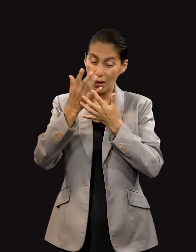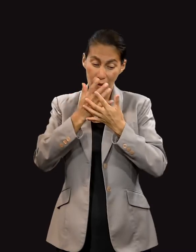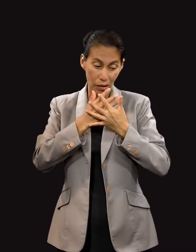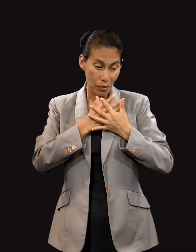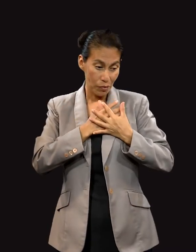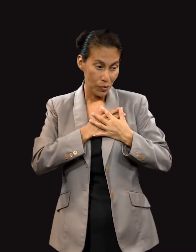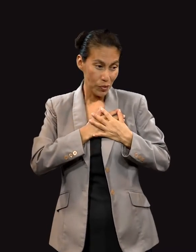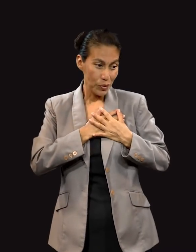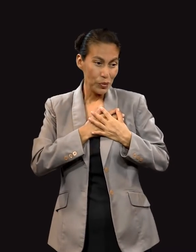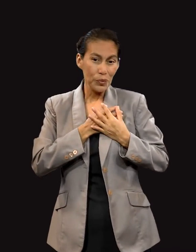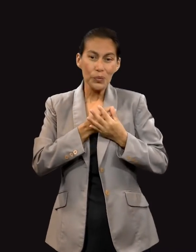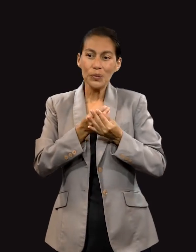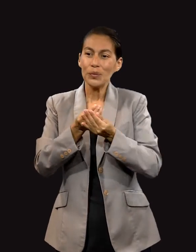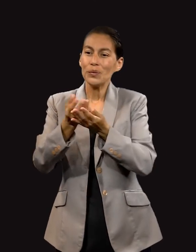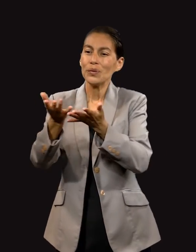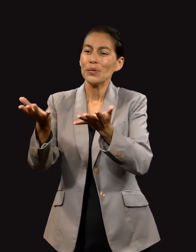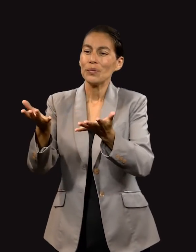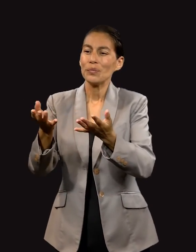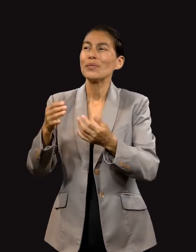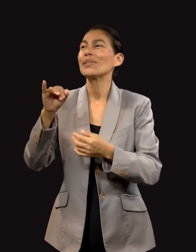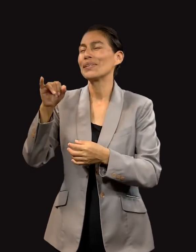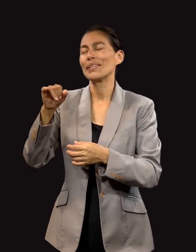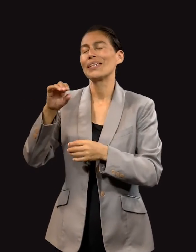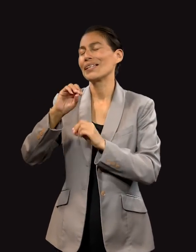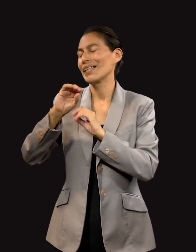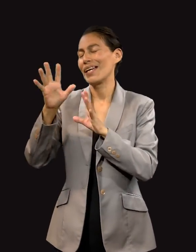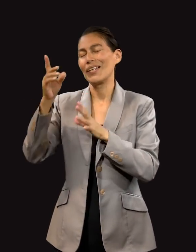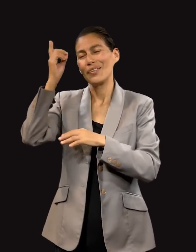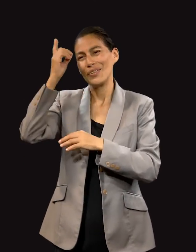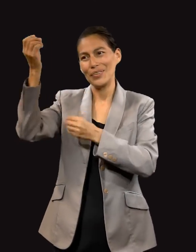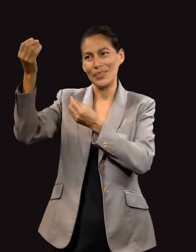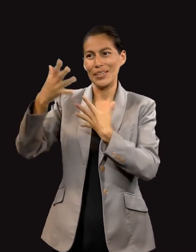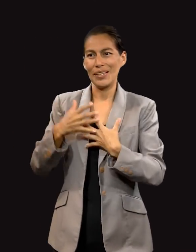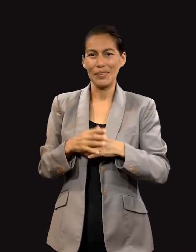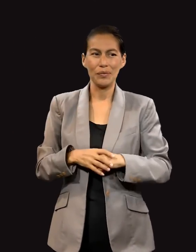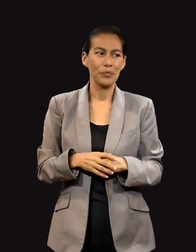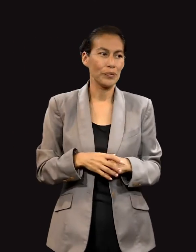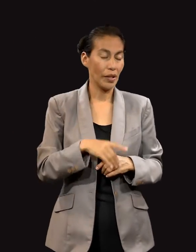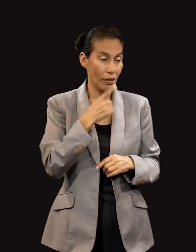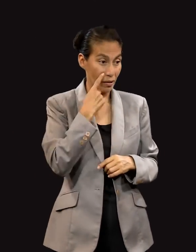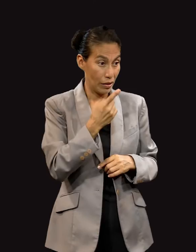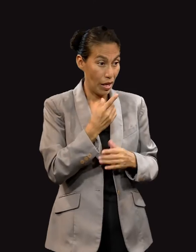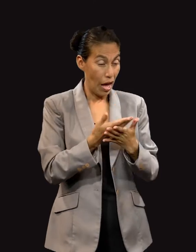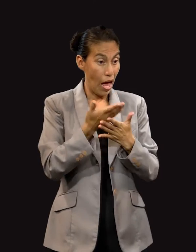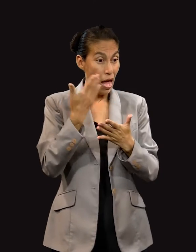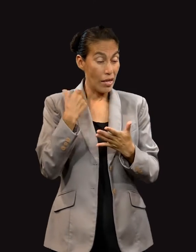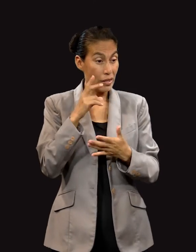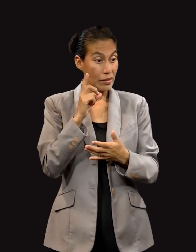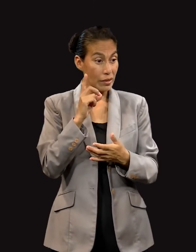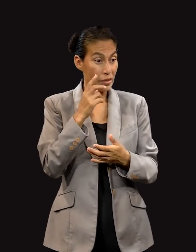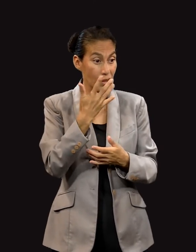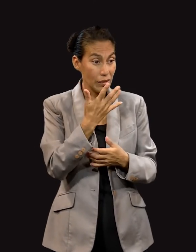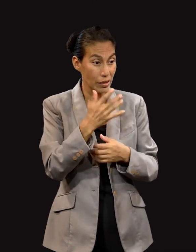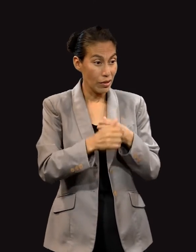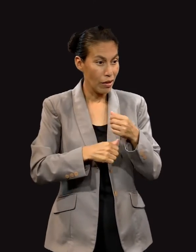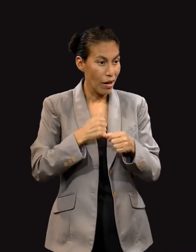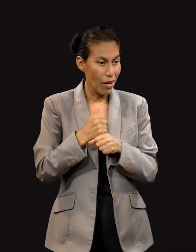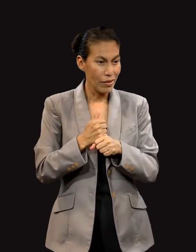amor inmenso por su mamá que lo rechazó hace 35 años.